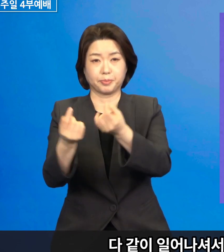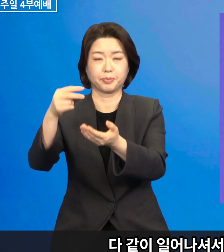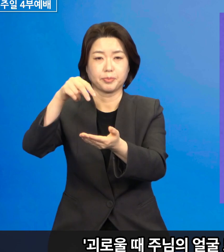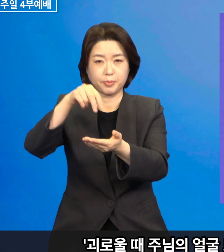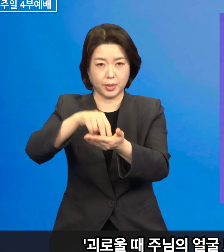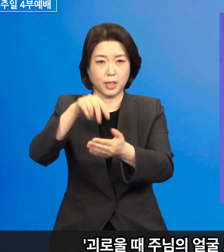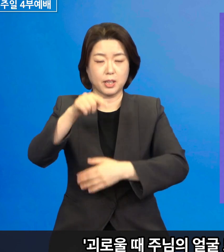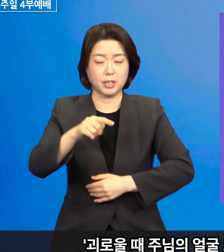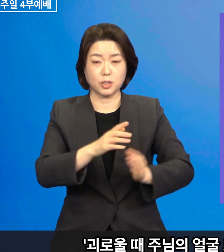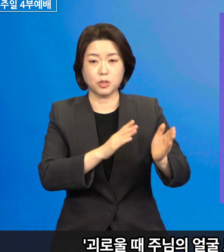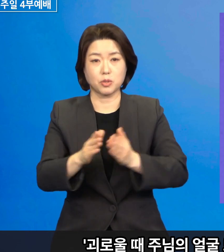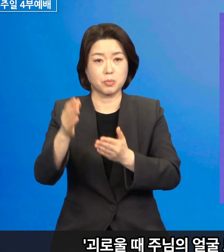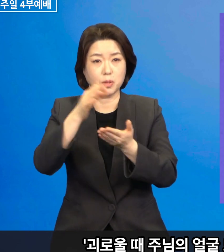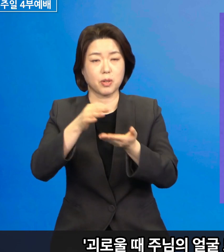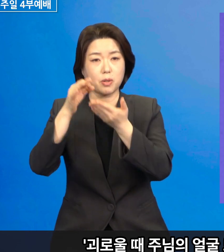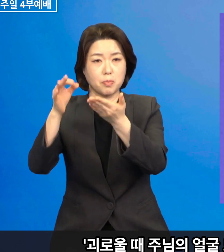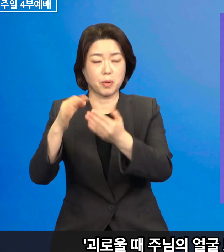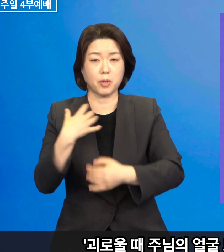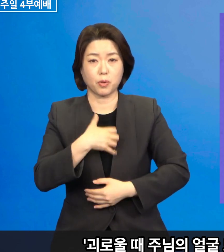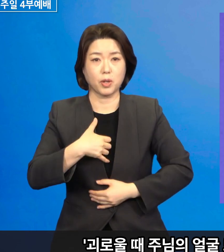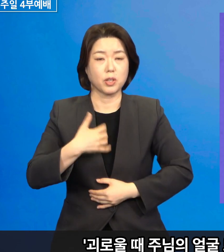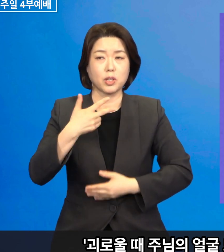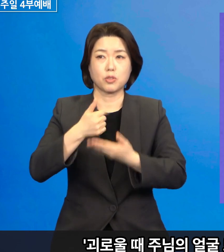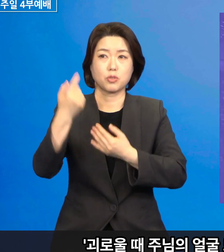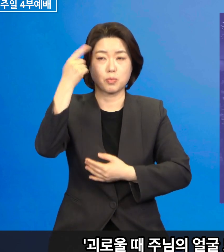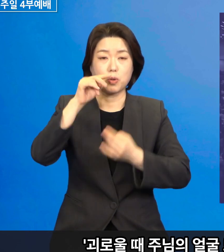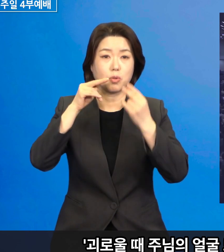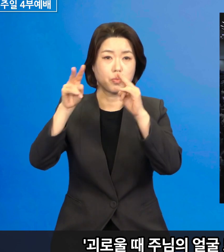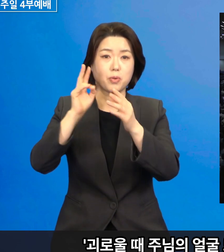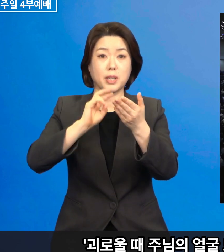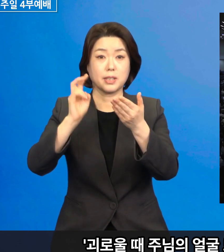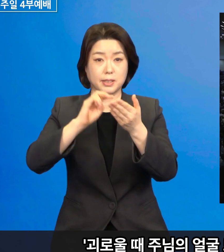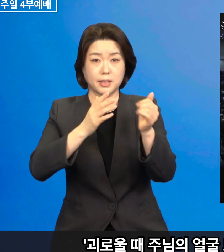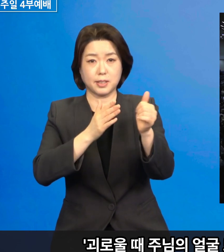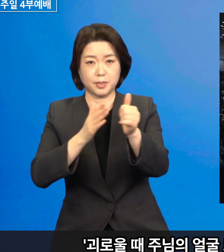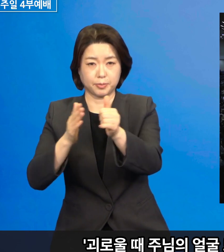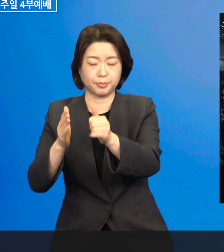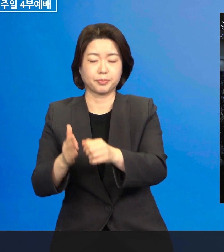예물 드리며 괴로울 때 주님의 얼굴 보라 함께 찬양하겠습니다.